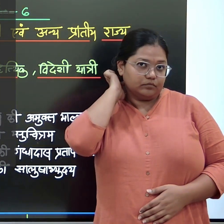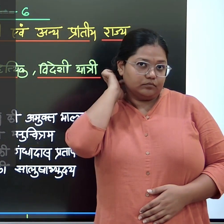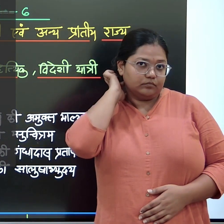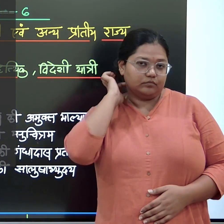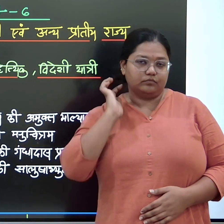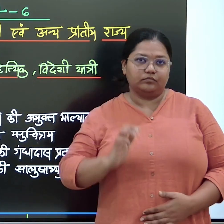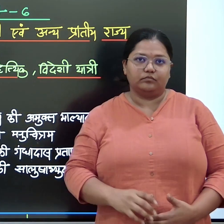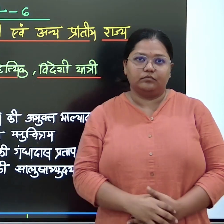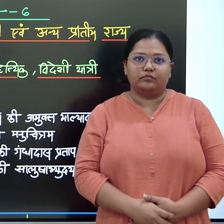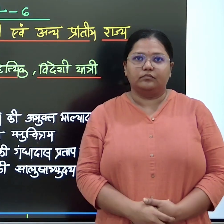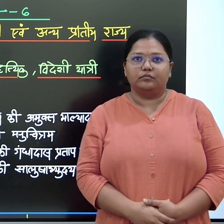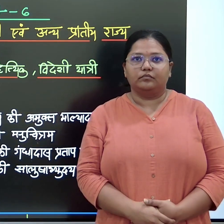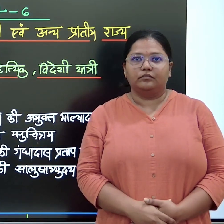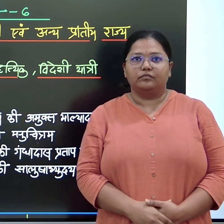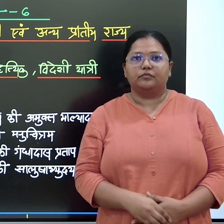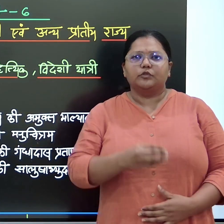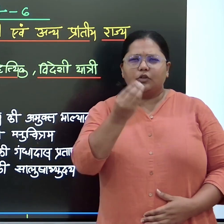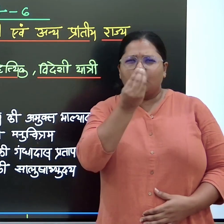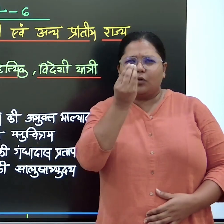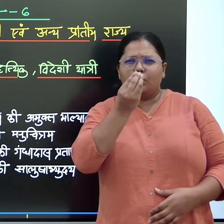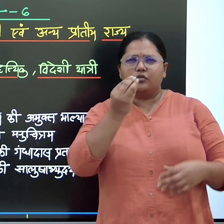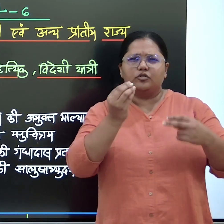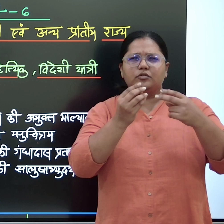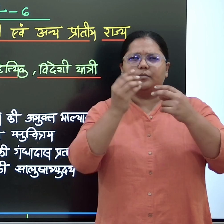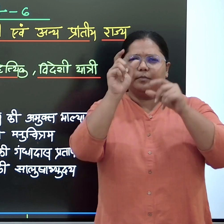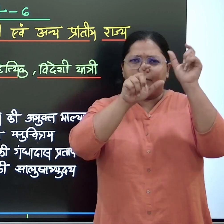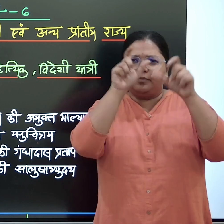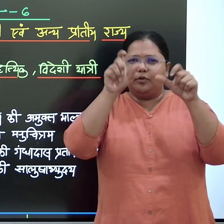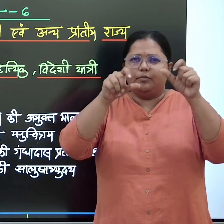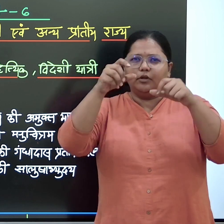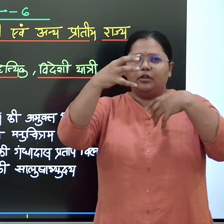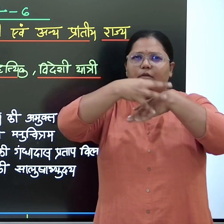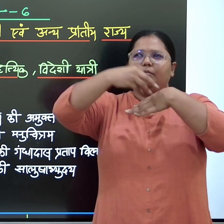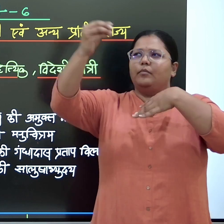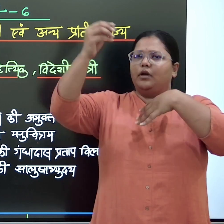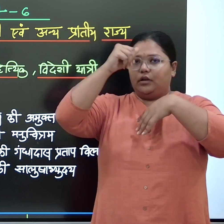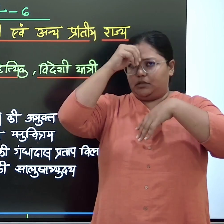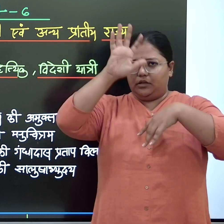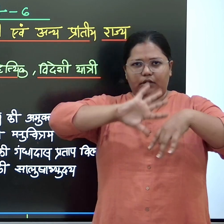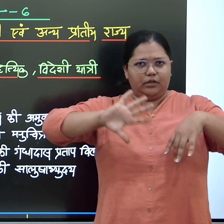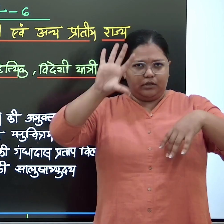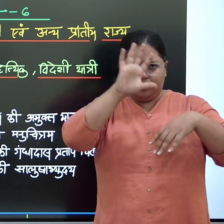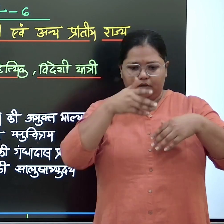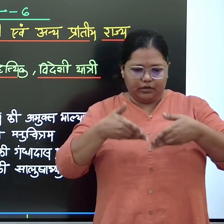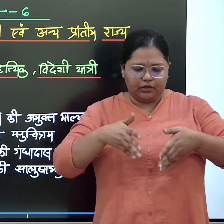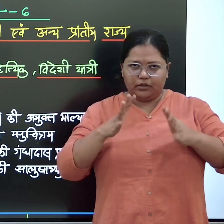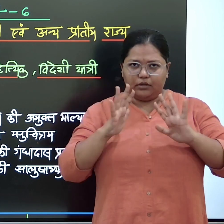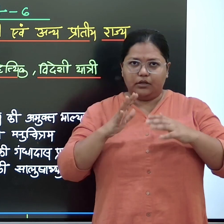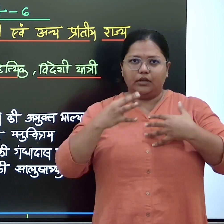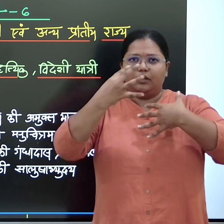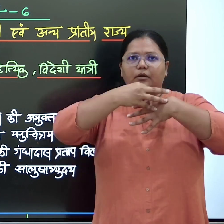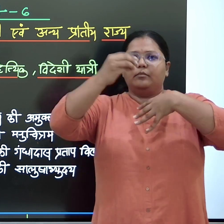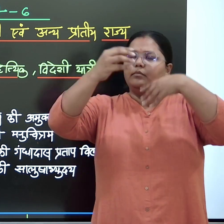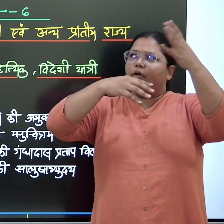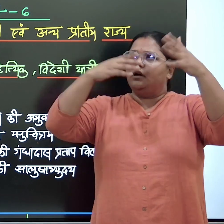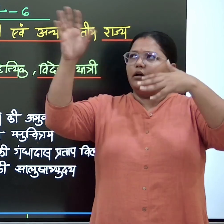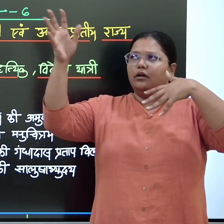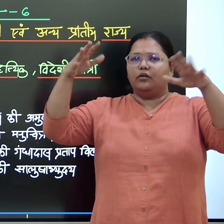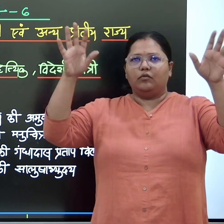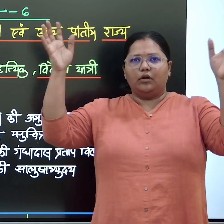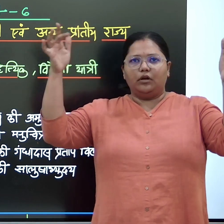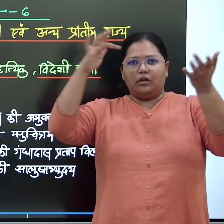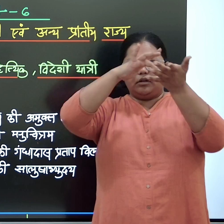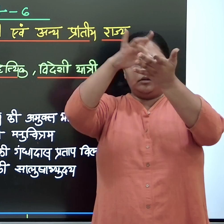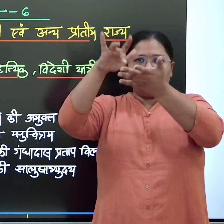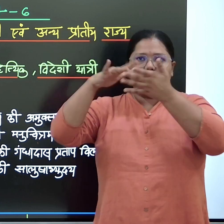हैं, यात्रा करते हैं और बुक लिखते हैं, तो उनके द्वारा जो है वो हमको इस समय की